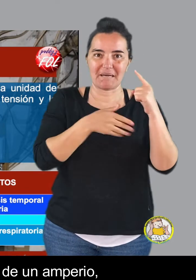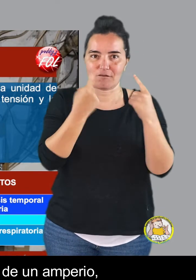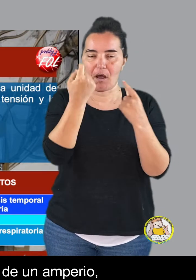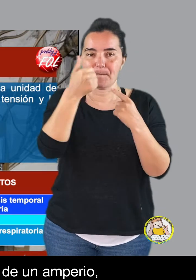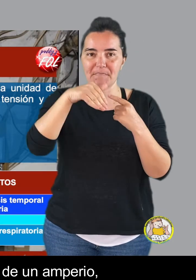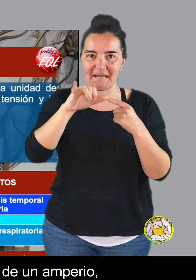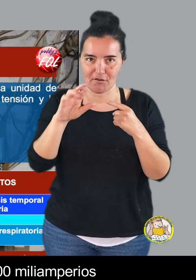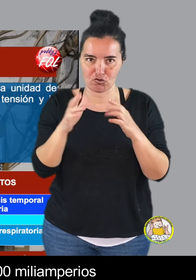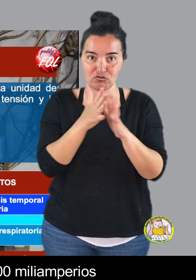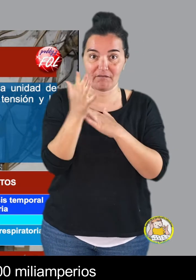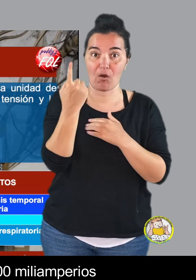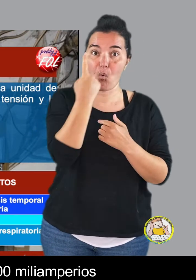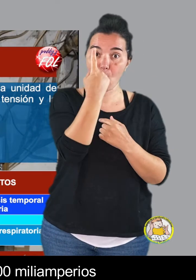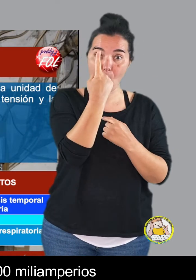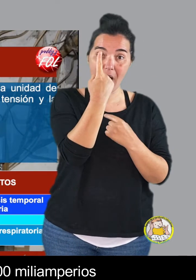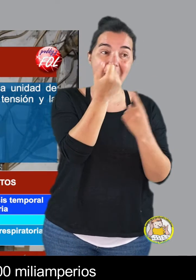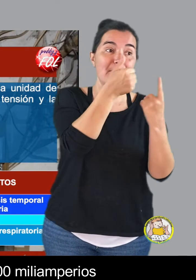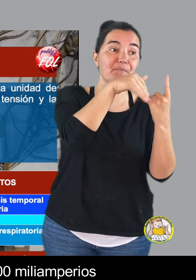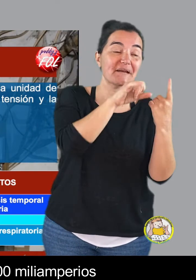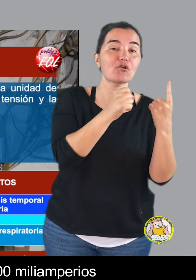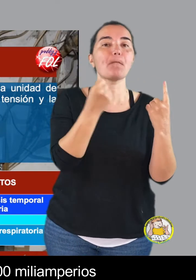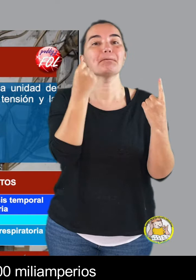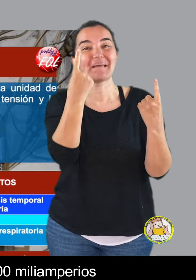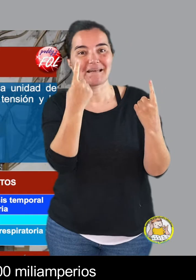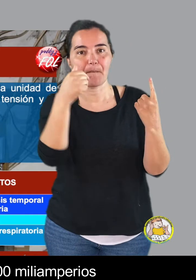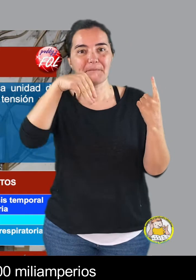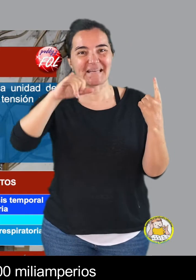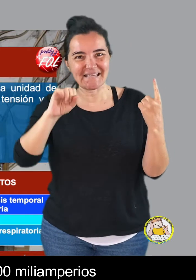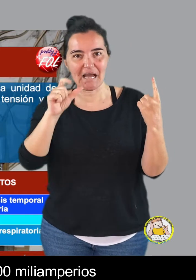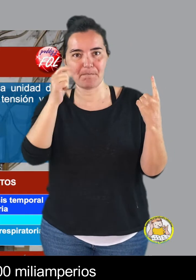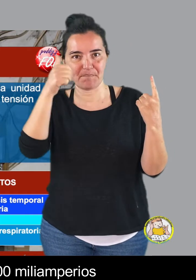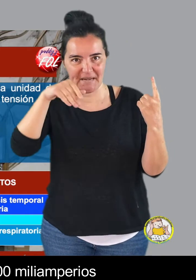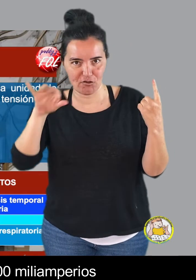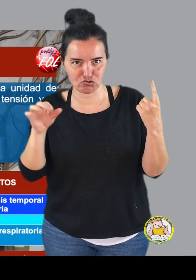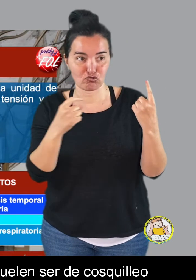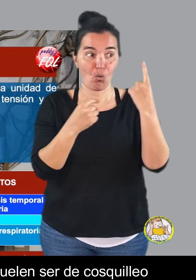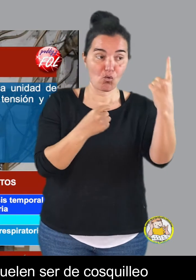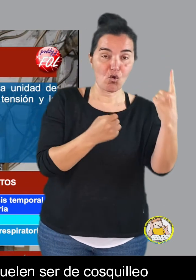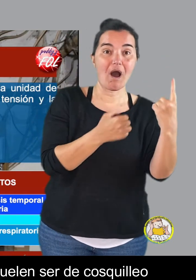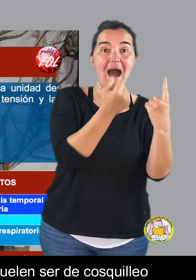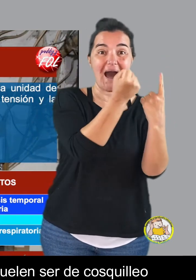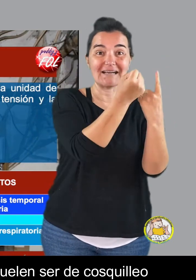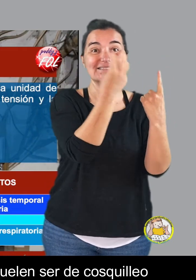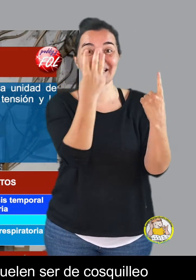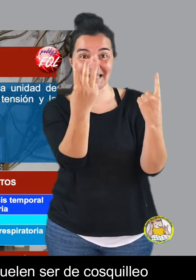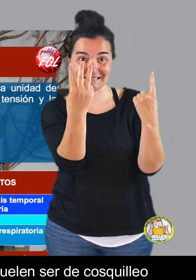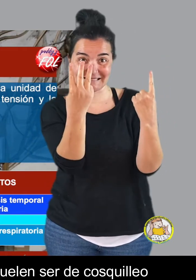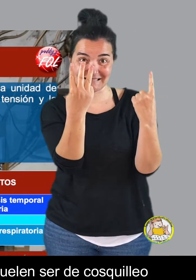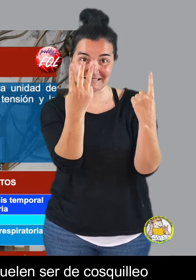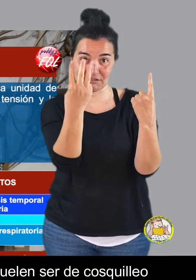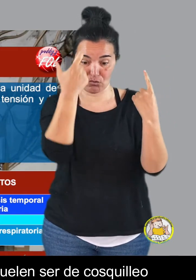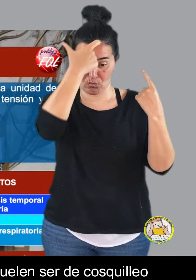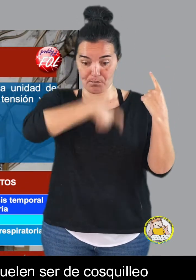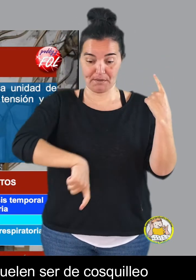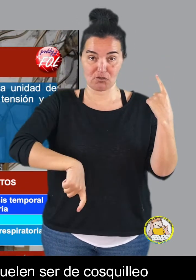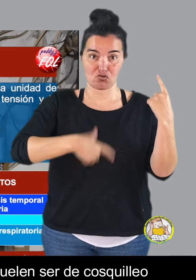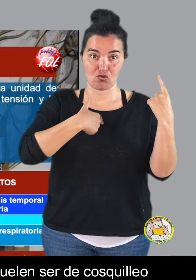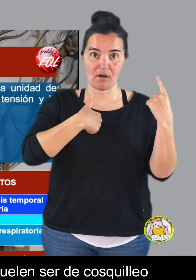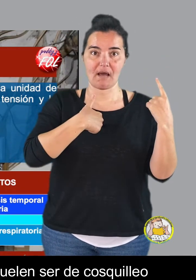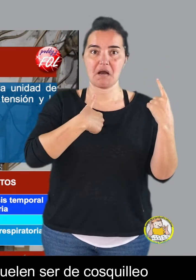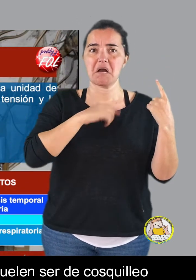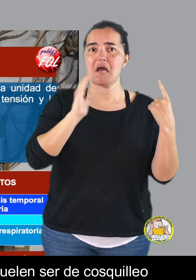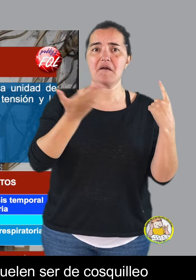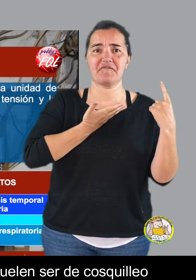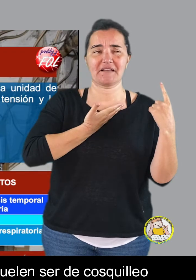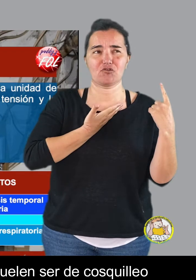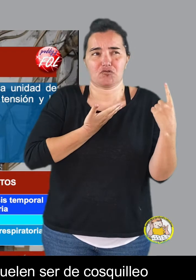parte de un amperio, es decir, un amperio equivale a 1000 miliamperios. De 1 a 3 miliamperios en una descarga,